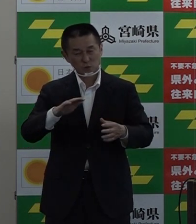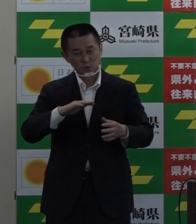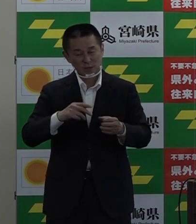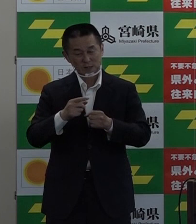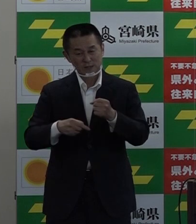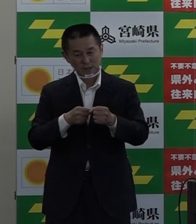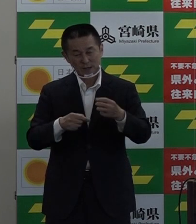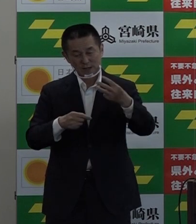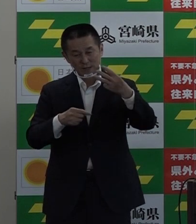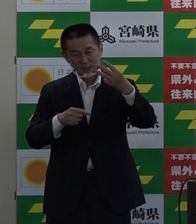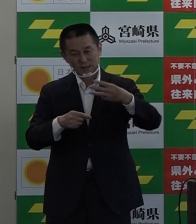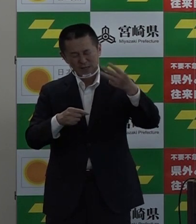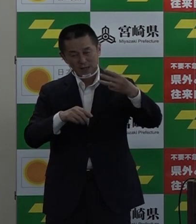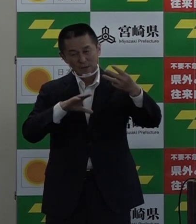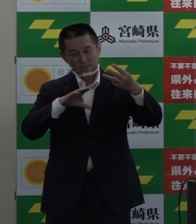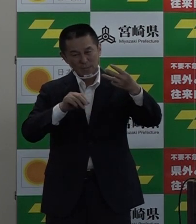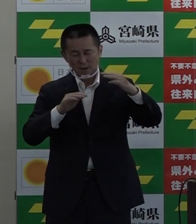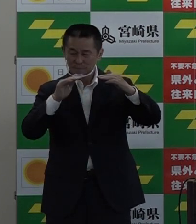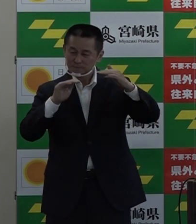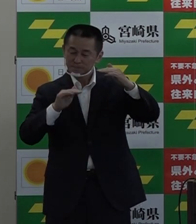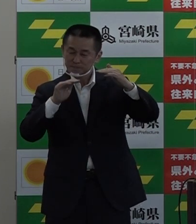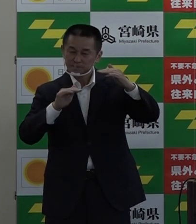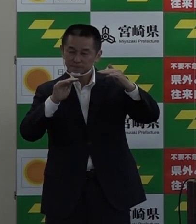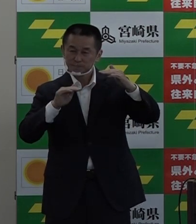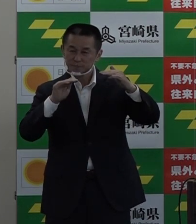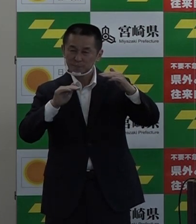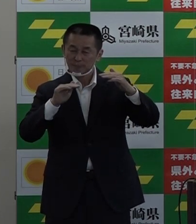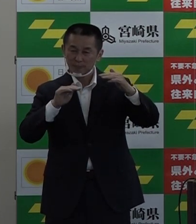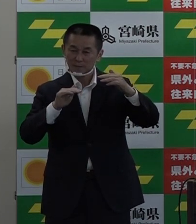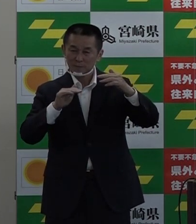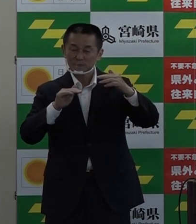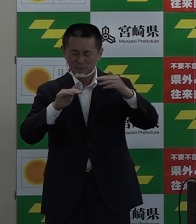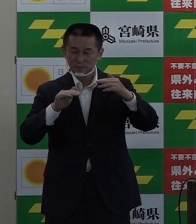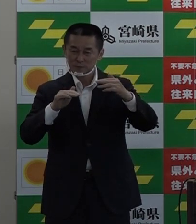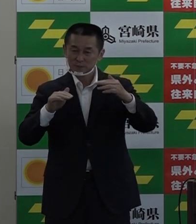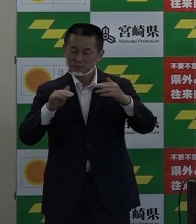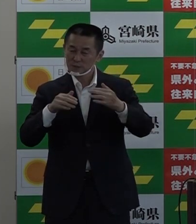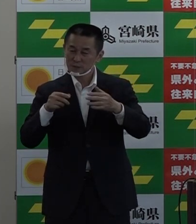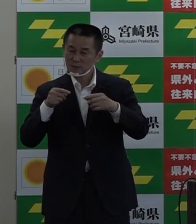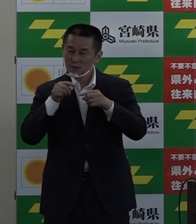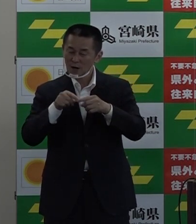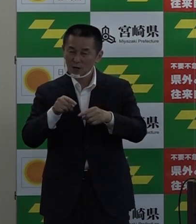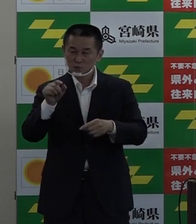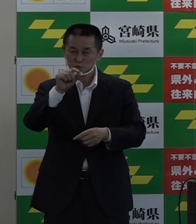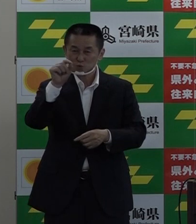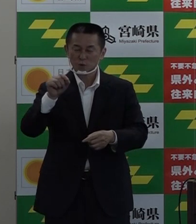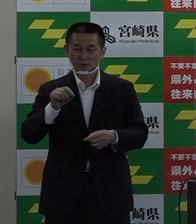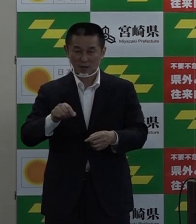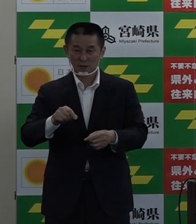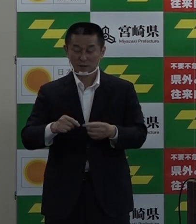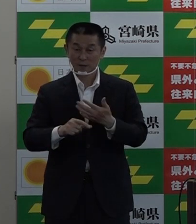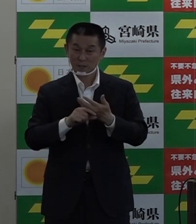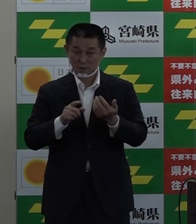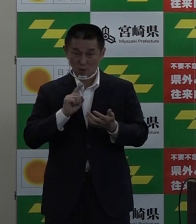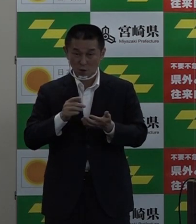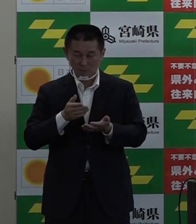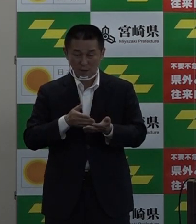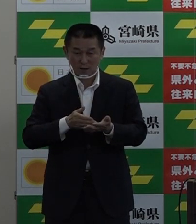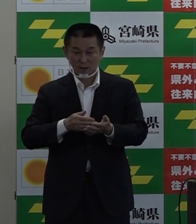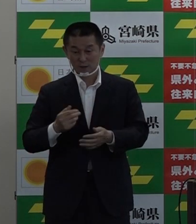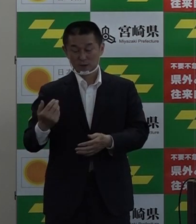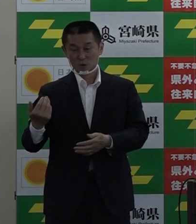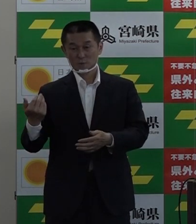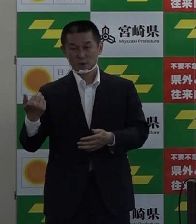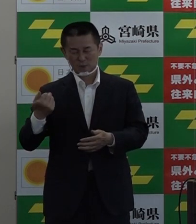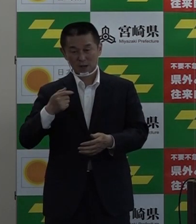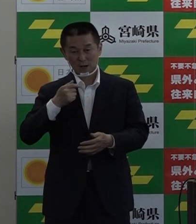間3000万、未満といいますか、この 2.5 万というところに入るのではないかと。例えばしばらく前まで